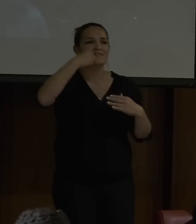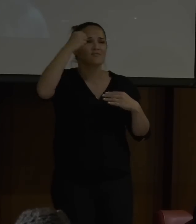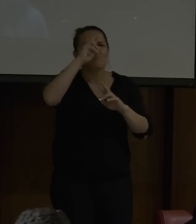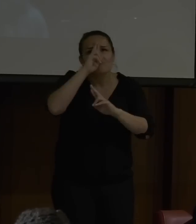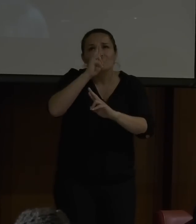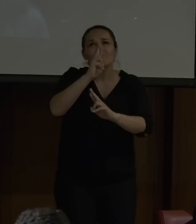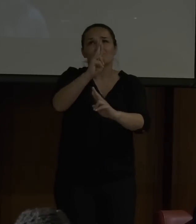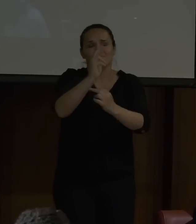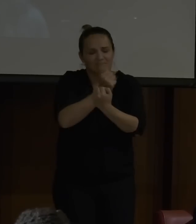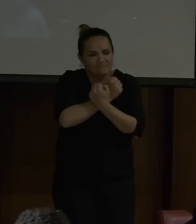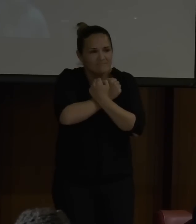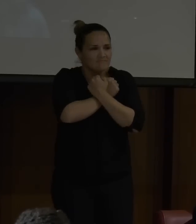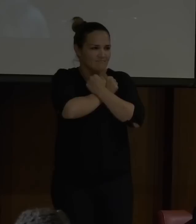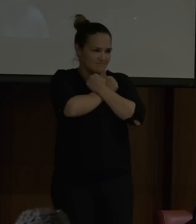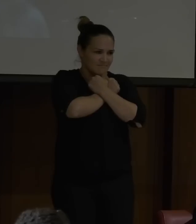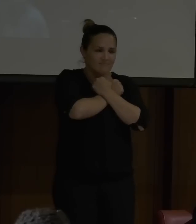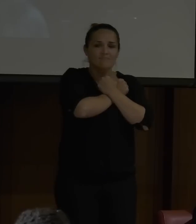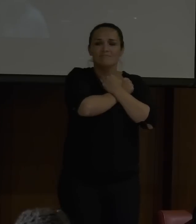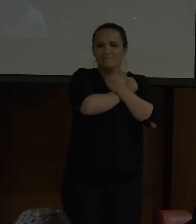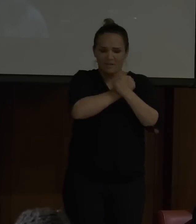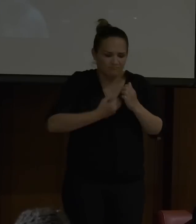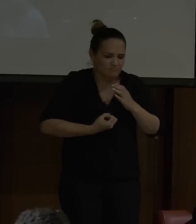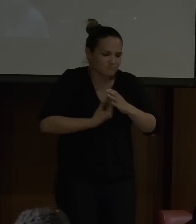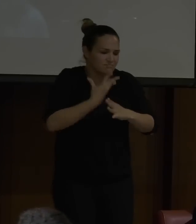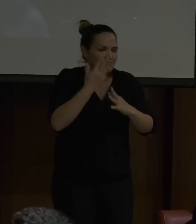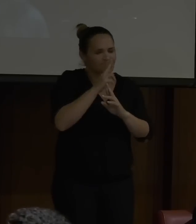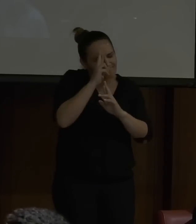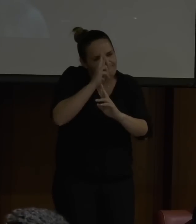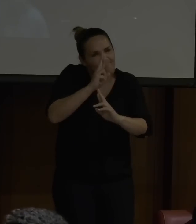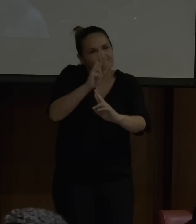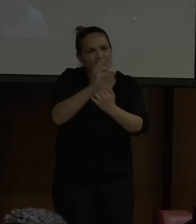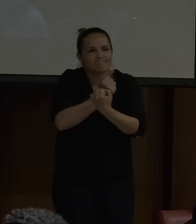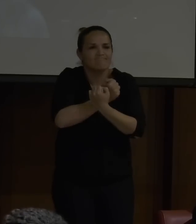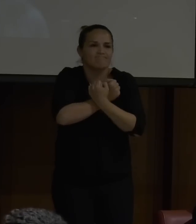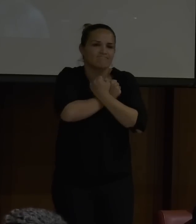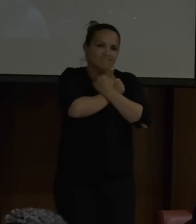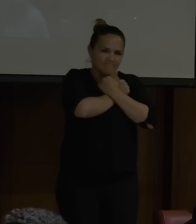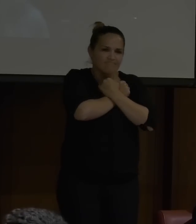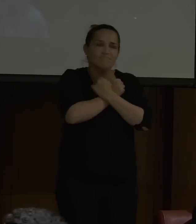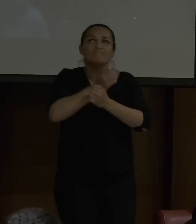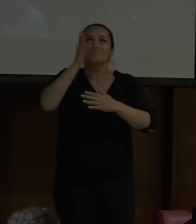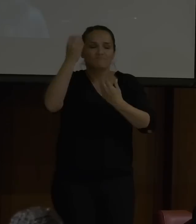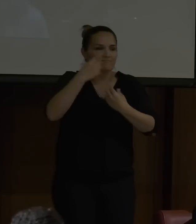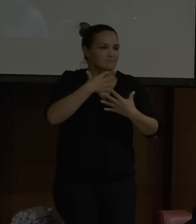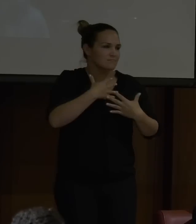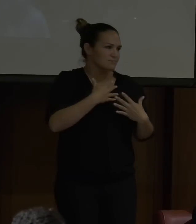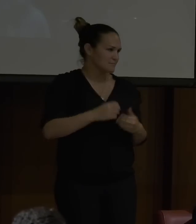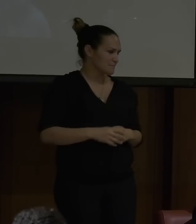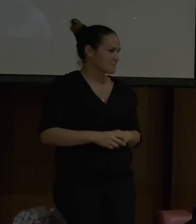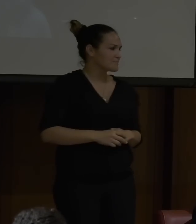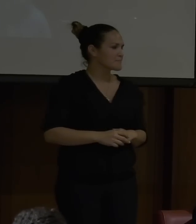respeto y amor. Eso que nace del alma, arte, respeto y